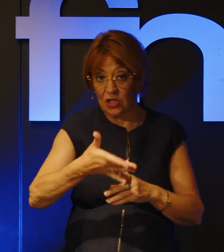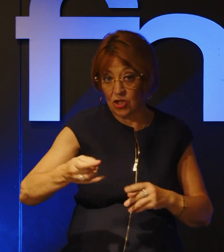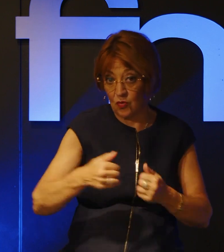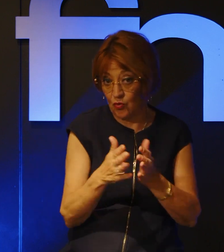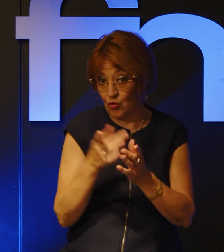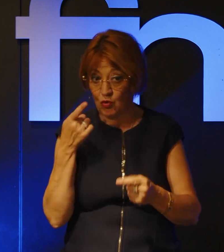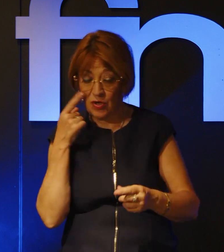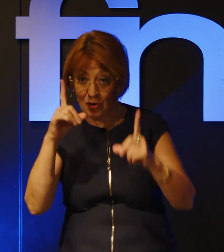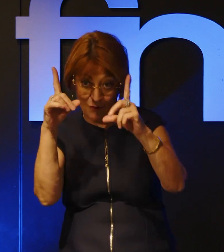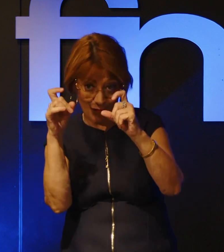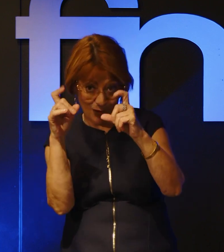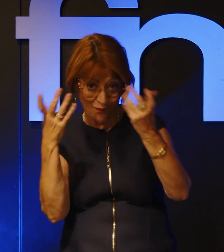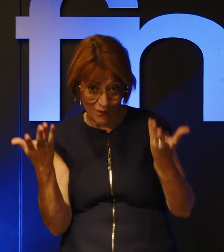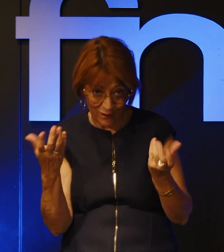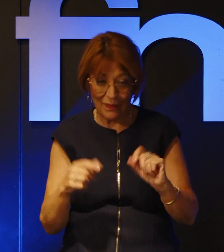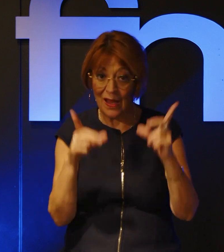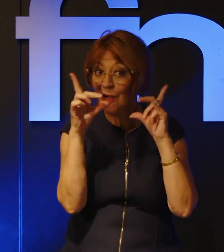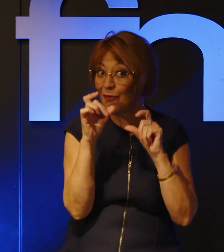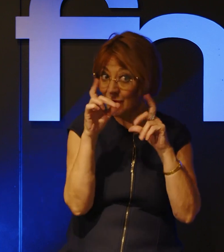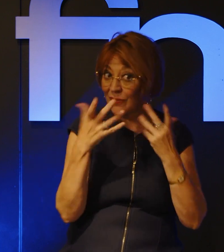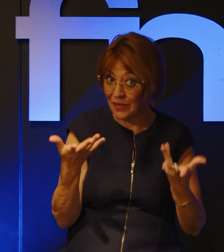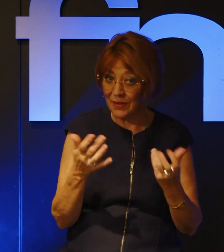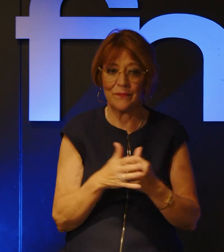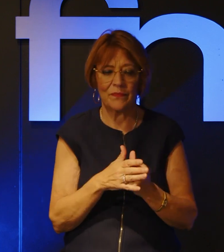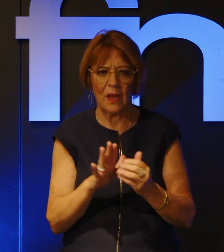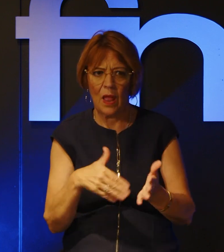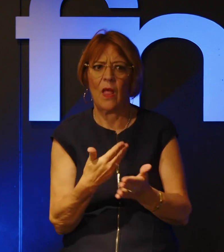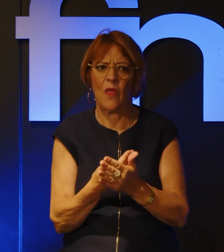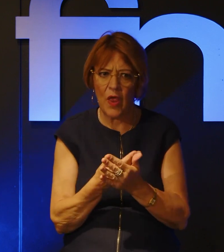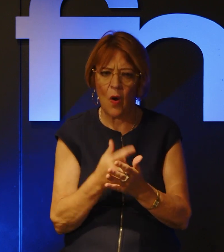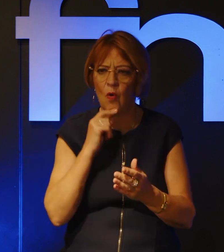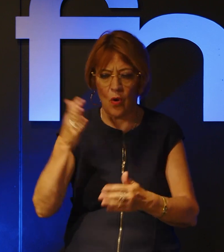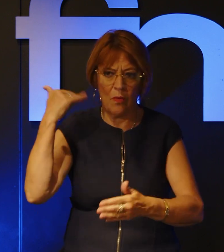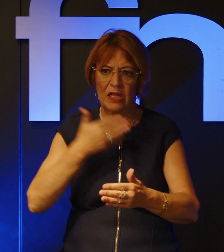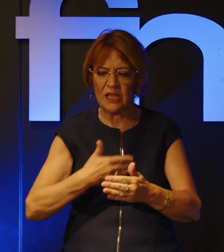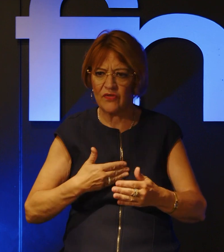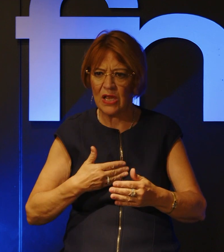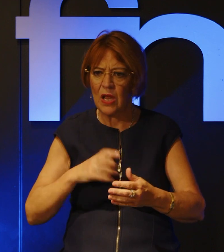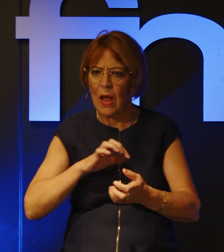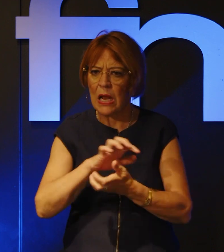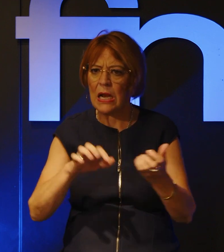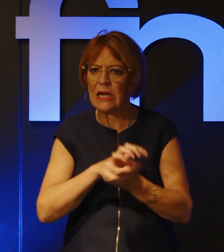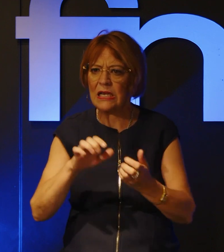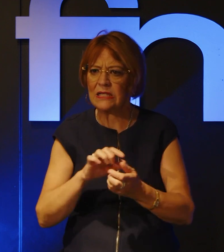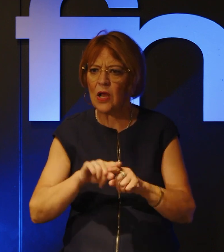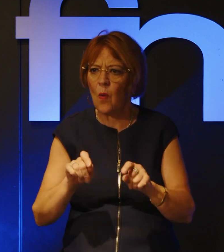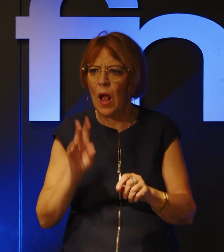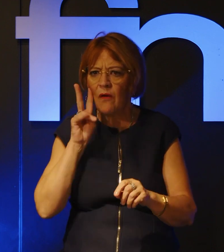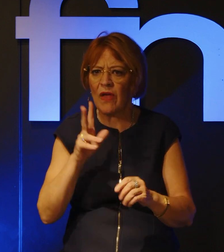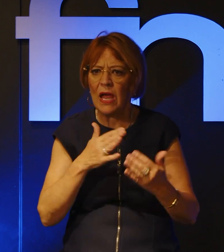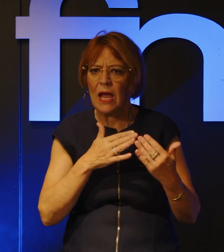que todos conhecem que foi a fotografia e a fotografia e causou o que se chamou a época crise da representação porquê